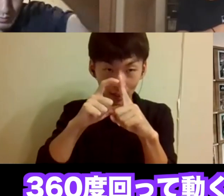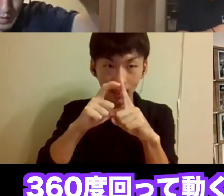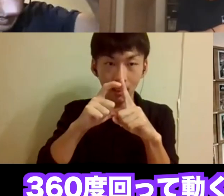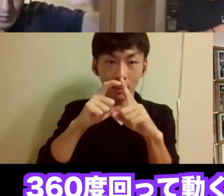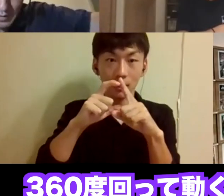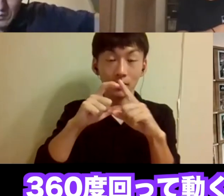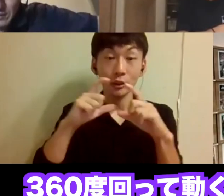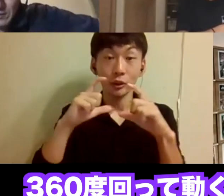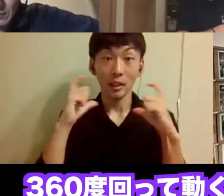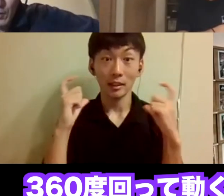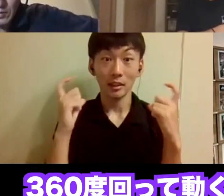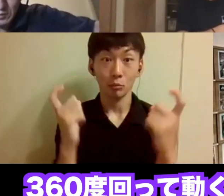回ってる動く